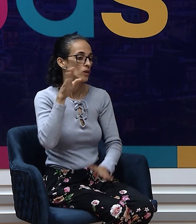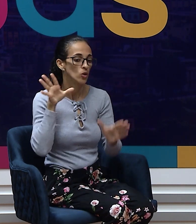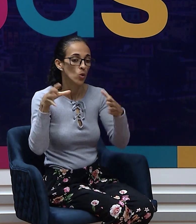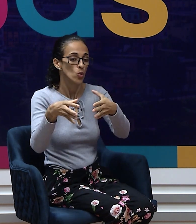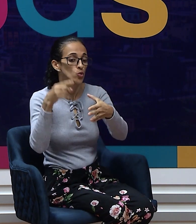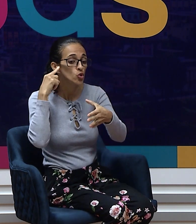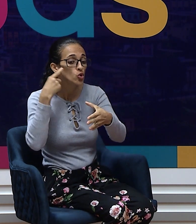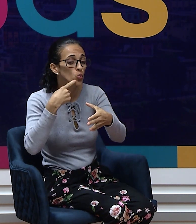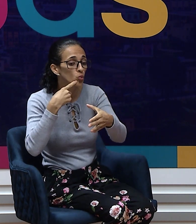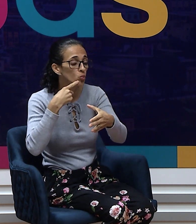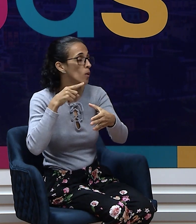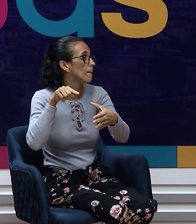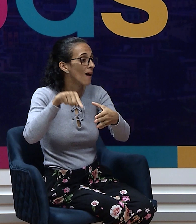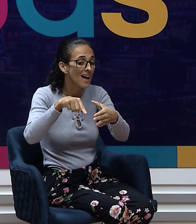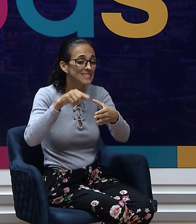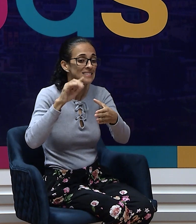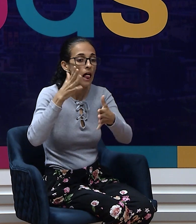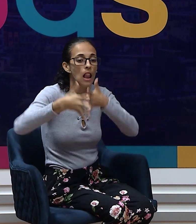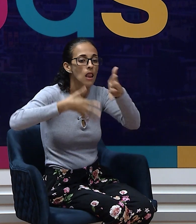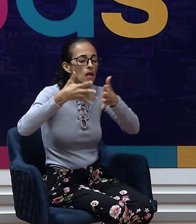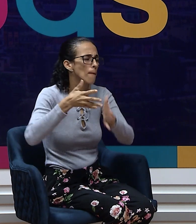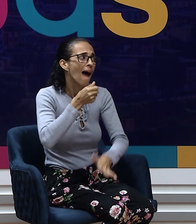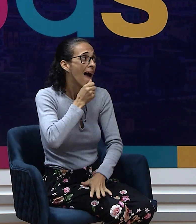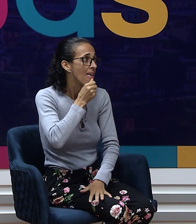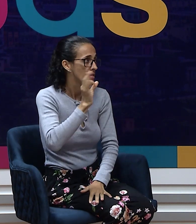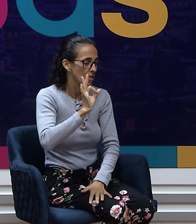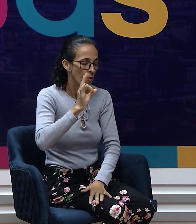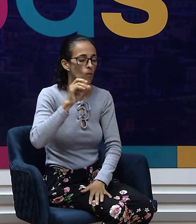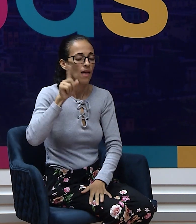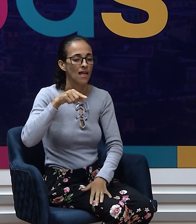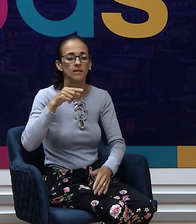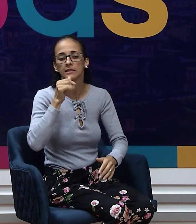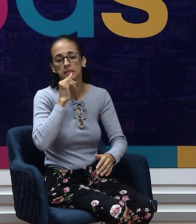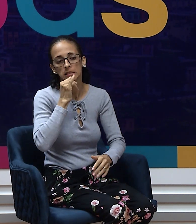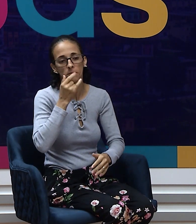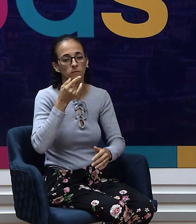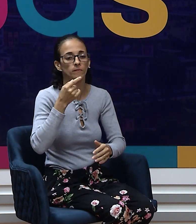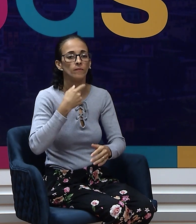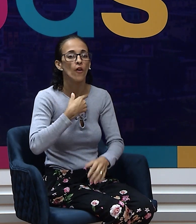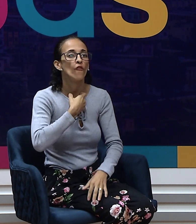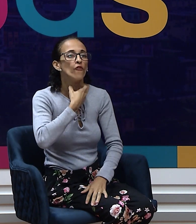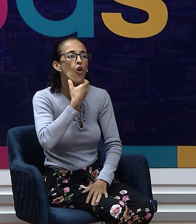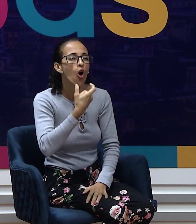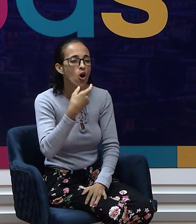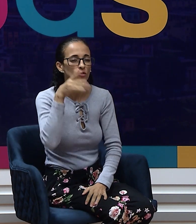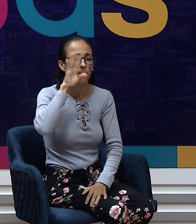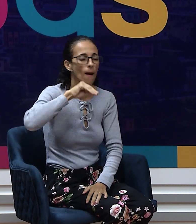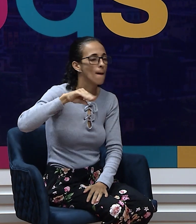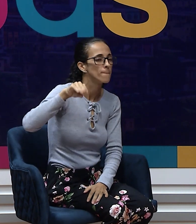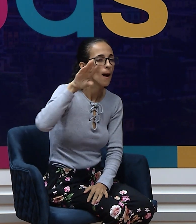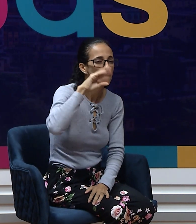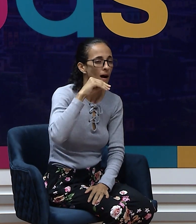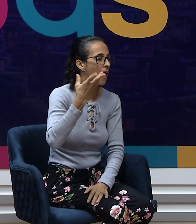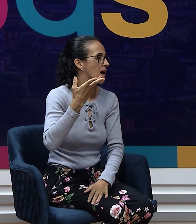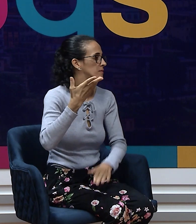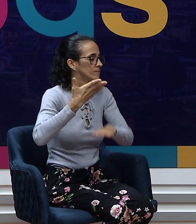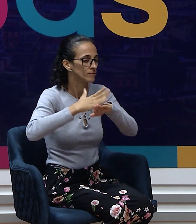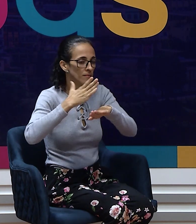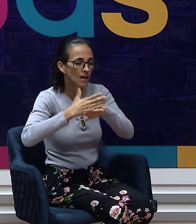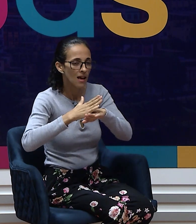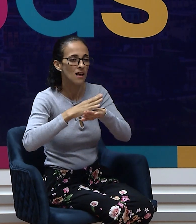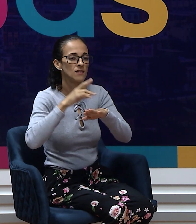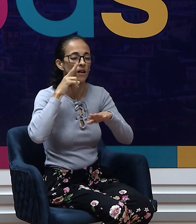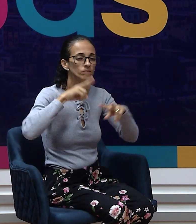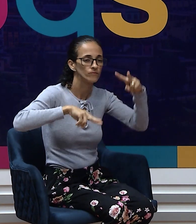era Silveira Brum, que ela recebia a comunidade surda, mas ainda não tinha a Libras, a nossa língua. Era